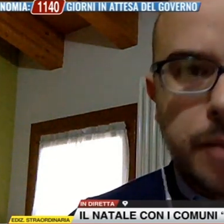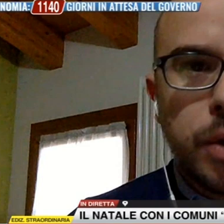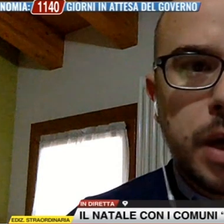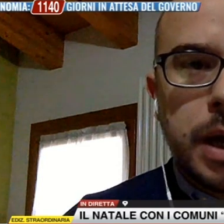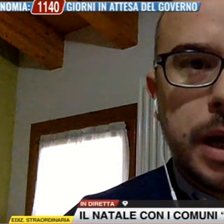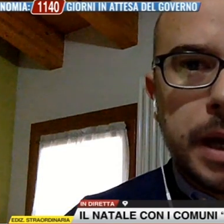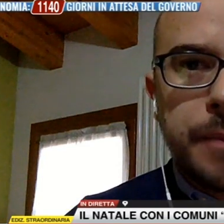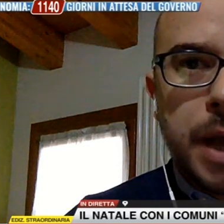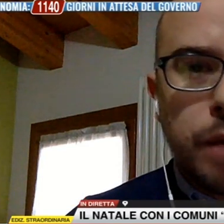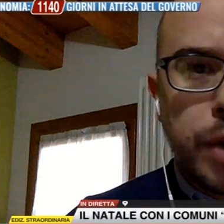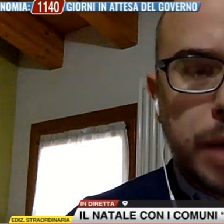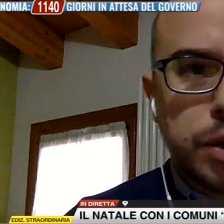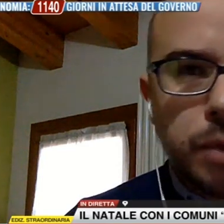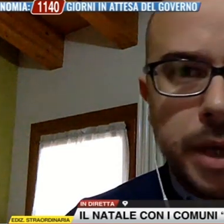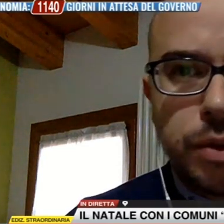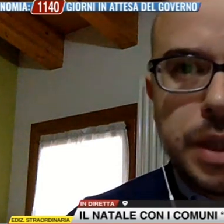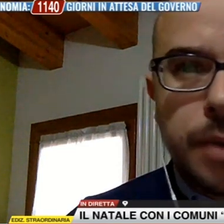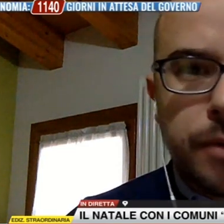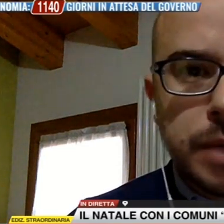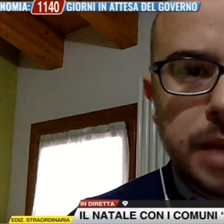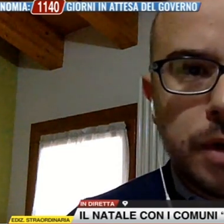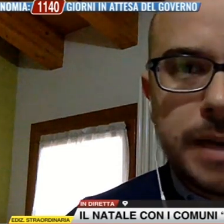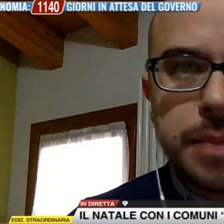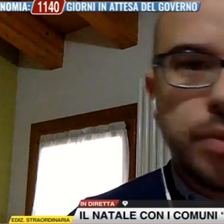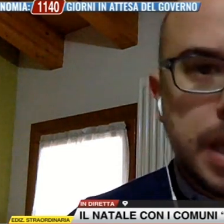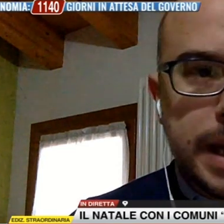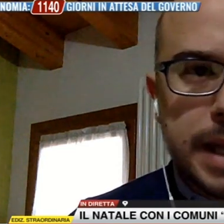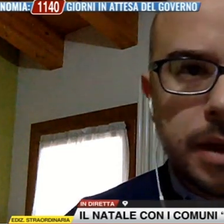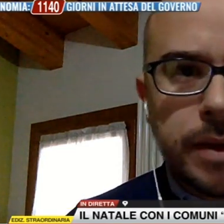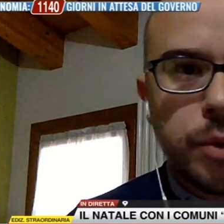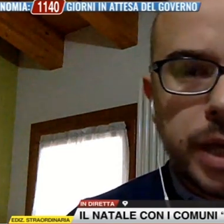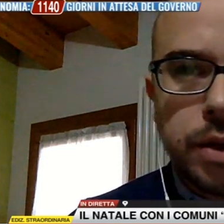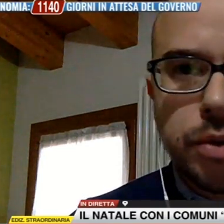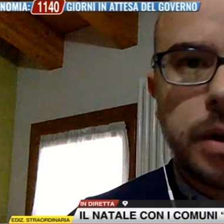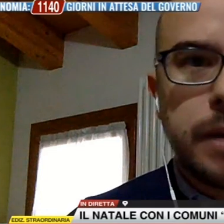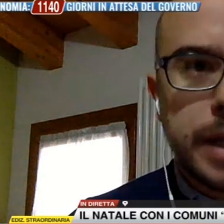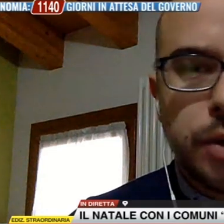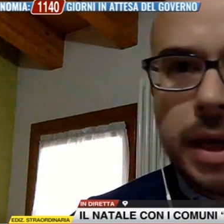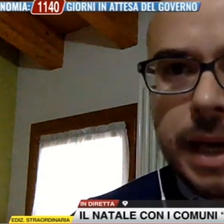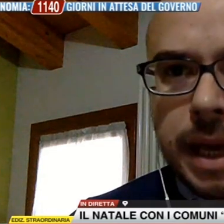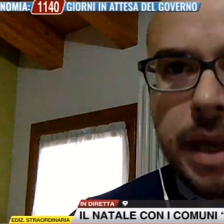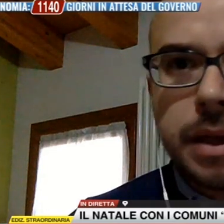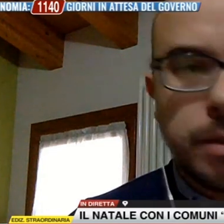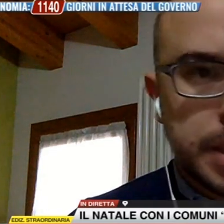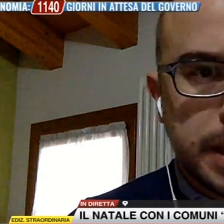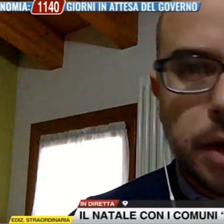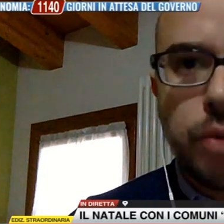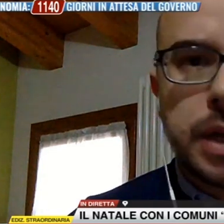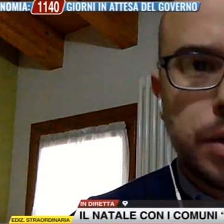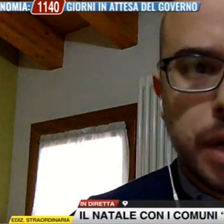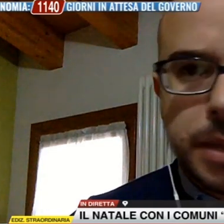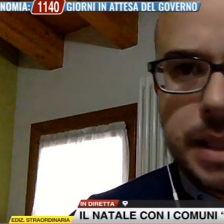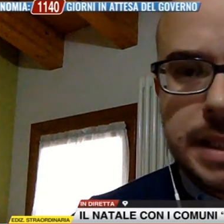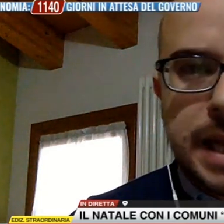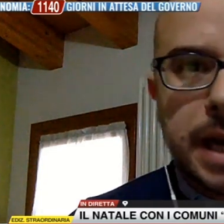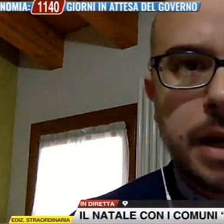troviamo. È ovvio che in questo momento noi stiamo affrontando la fase più delicata, l'avevamo detto, l'aveva detto anche il presidente Conte, l'ha detto